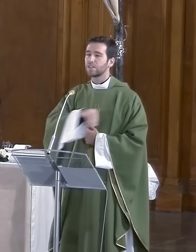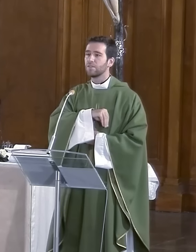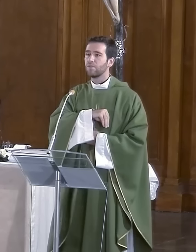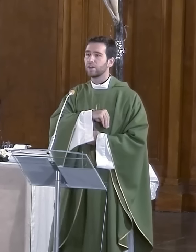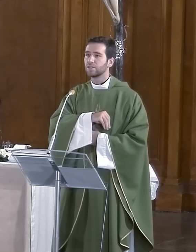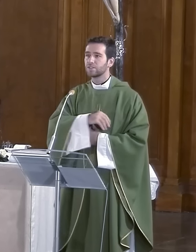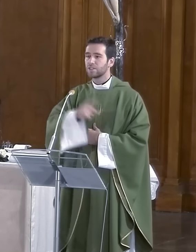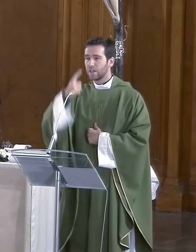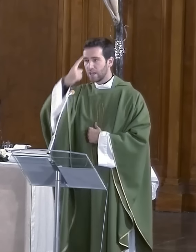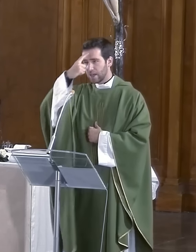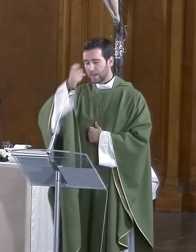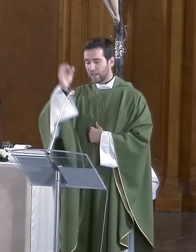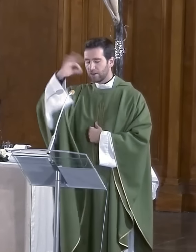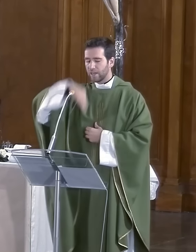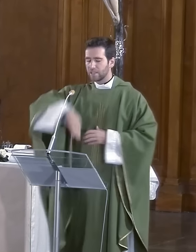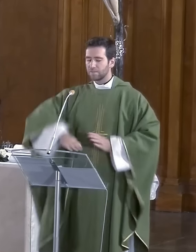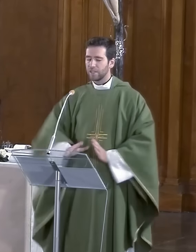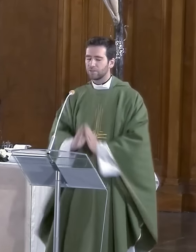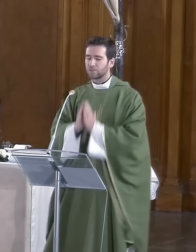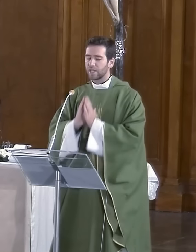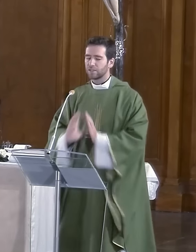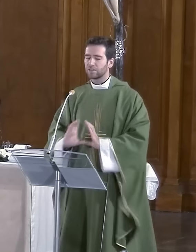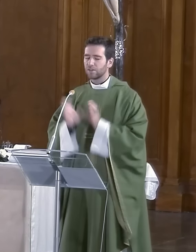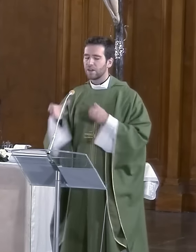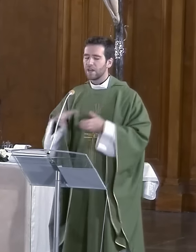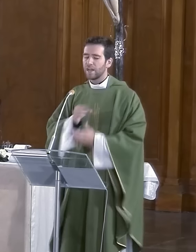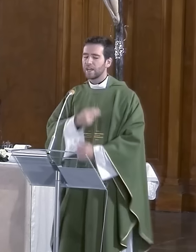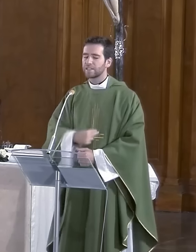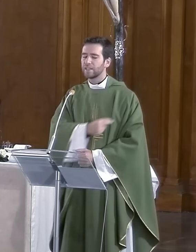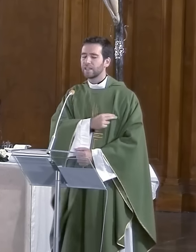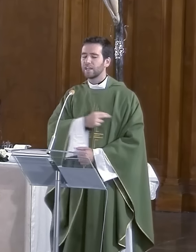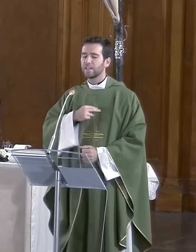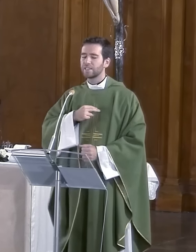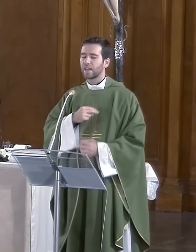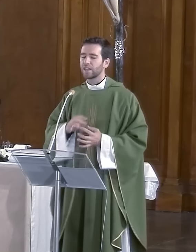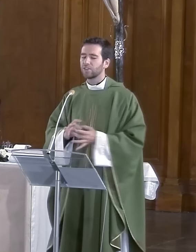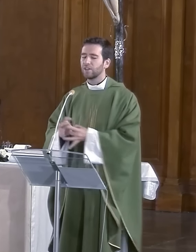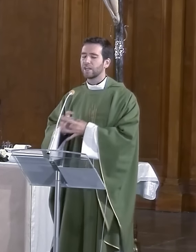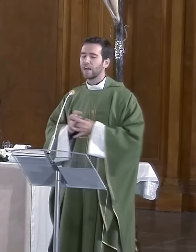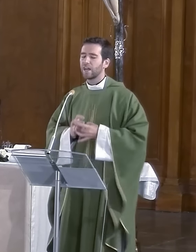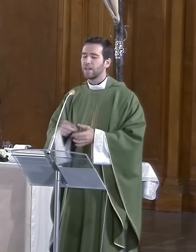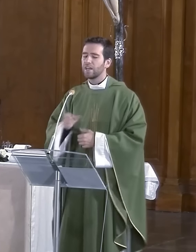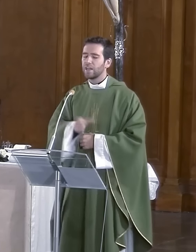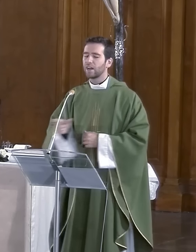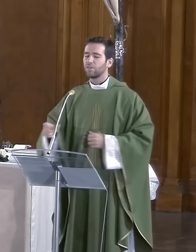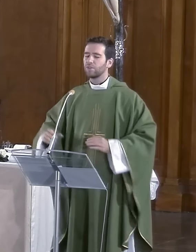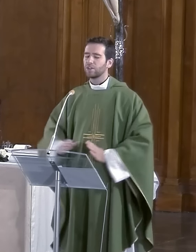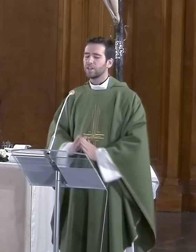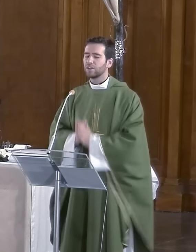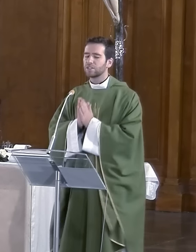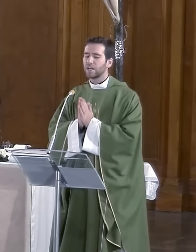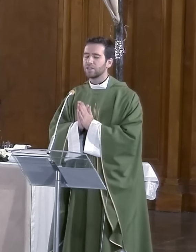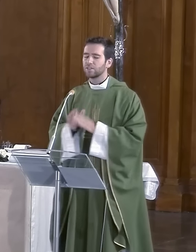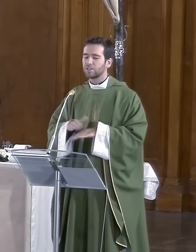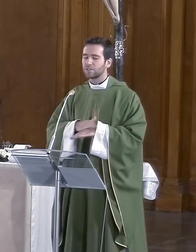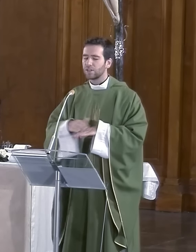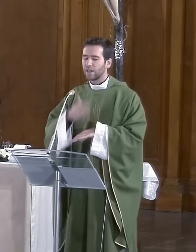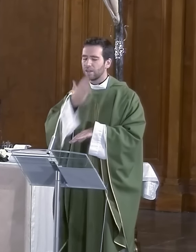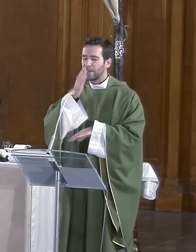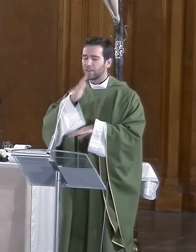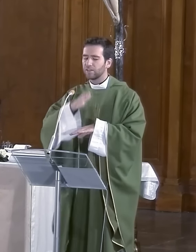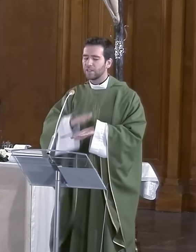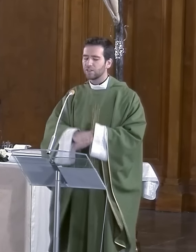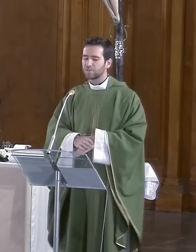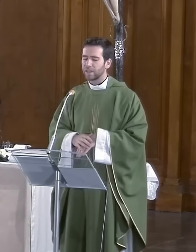vivos y muertos. Creo en el Espíritu Santo, la Santa Iglesia Católica, la comunión de los santos,